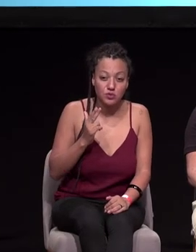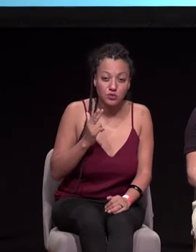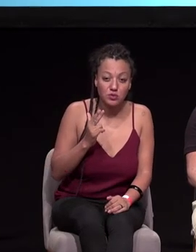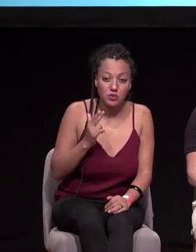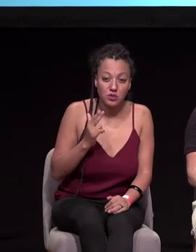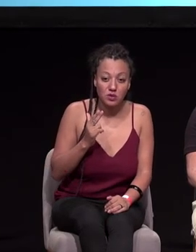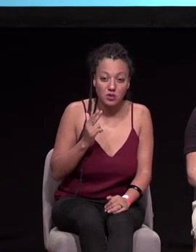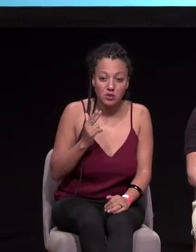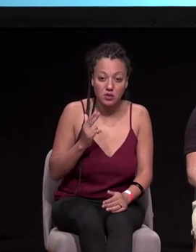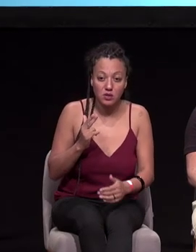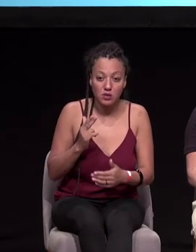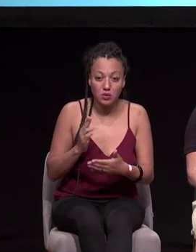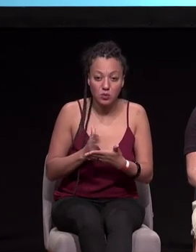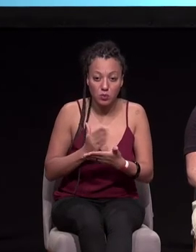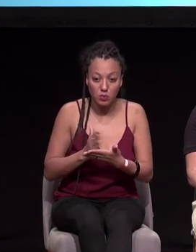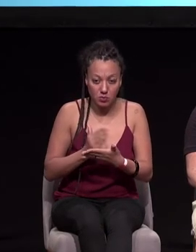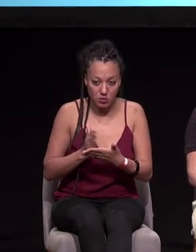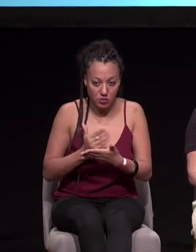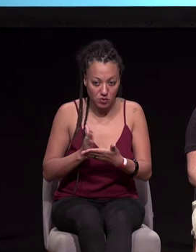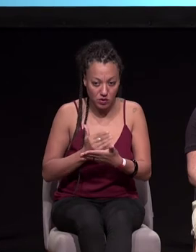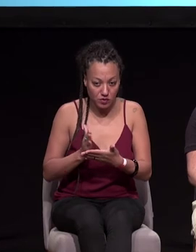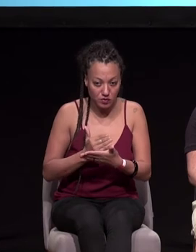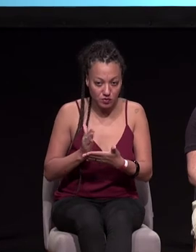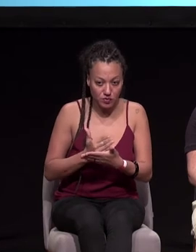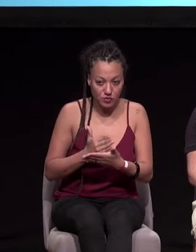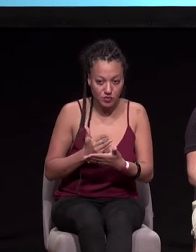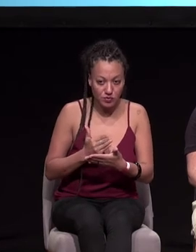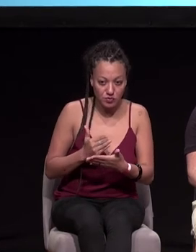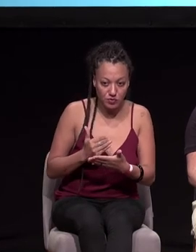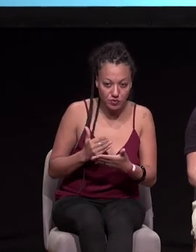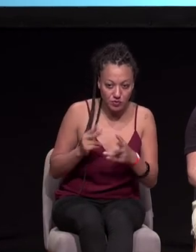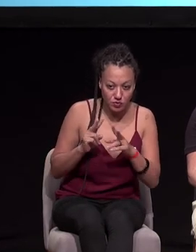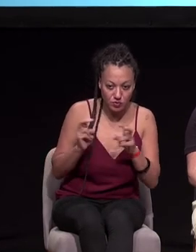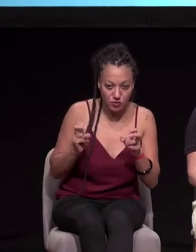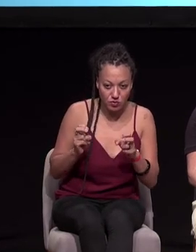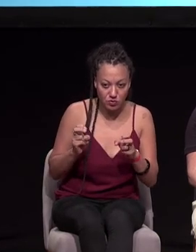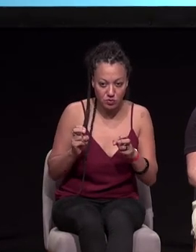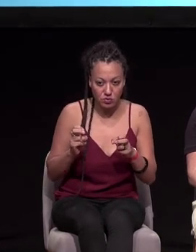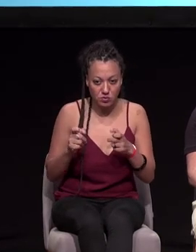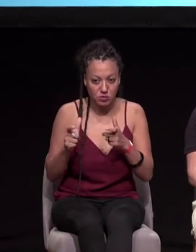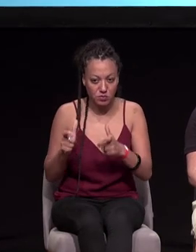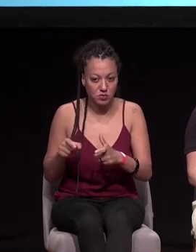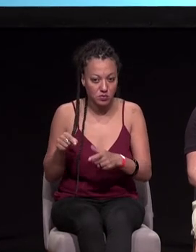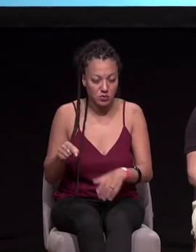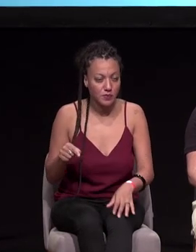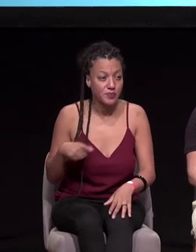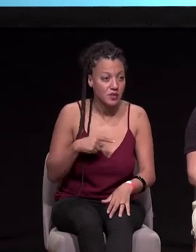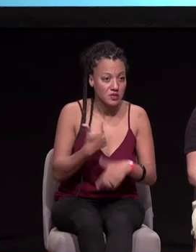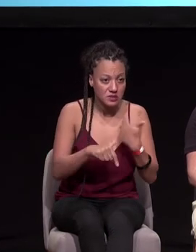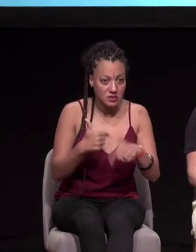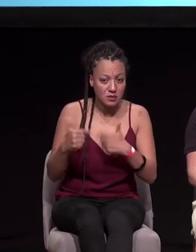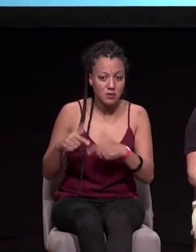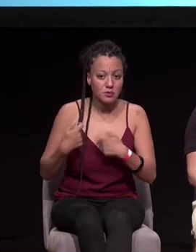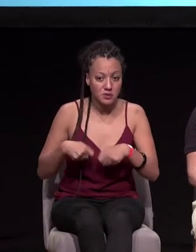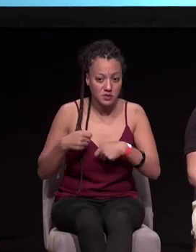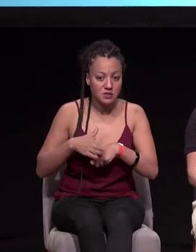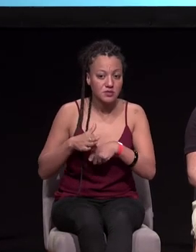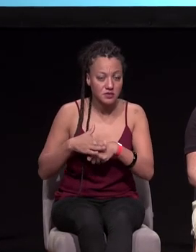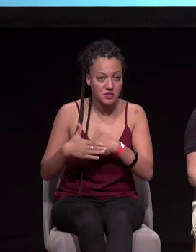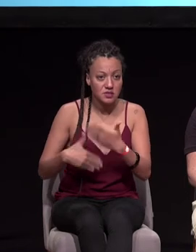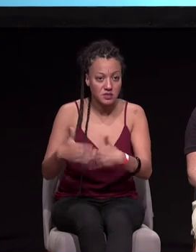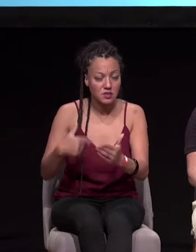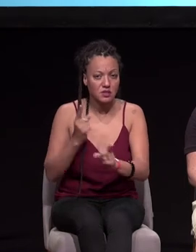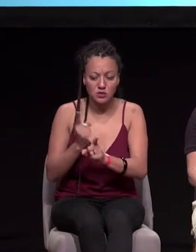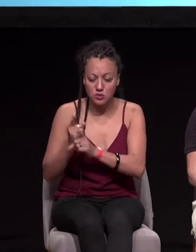enfim comum como o conjunto paisagístico colocar a última memória enfim esse é um trabalho a ser feito que é de catalogar